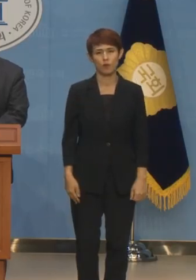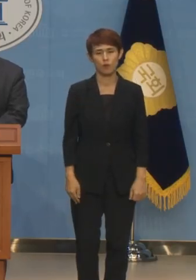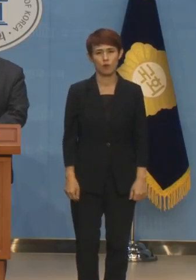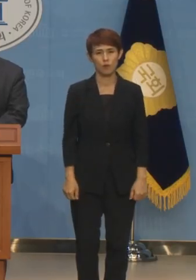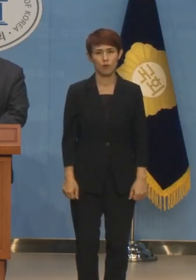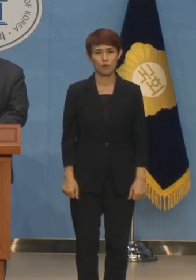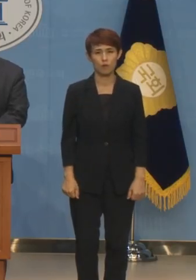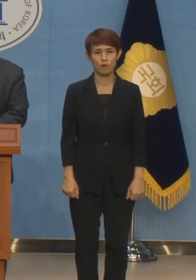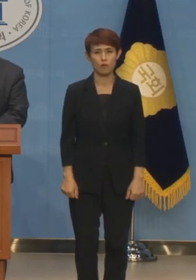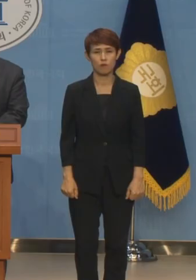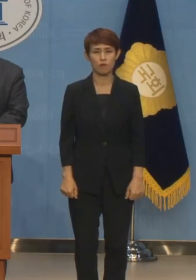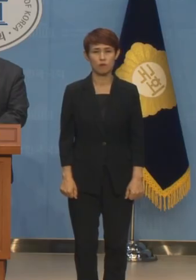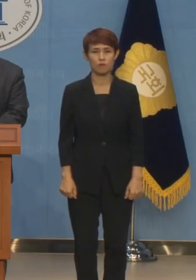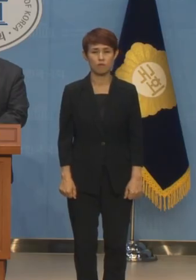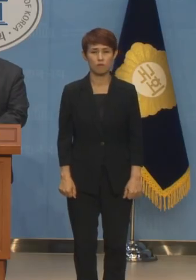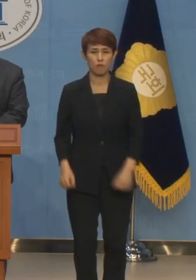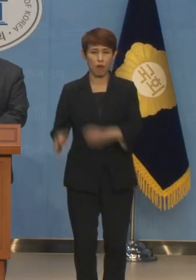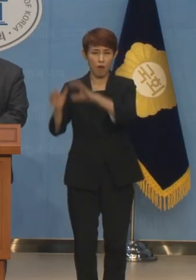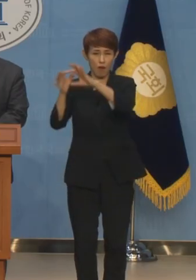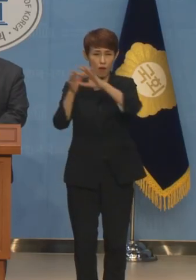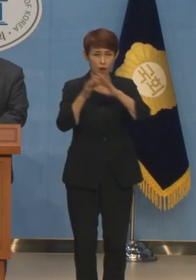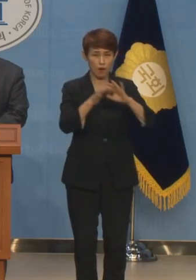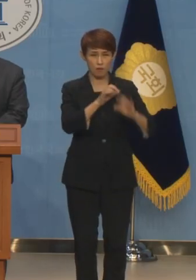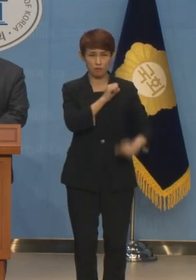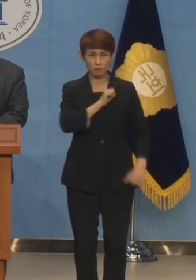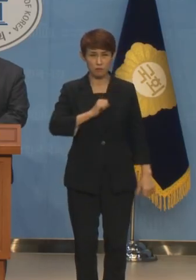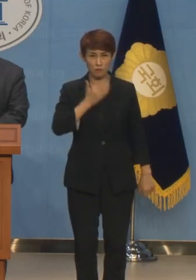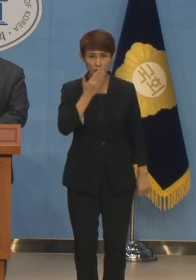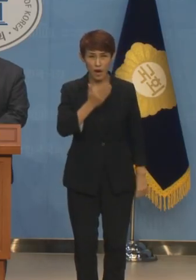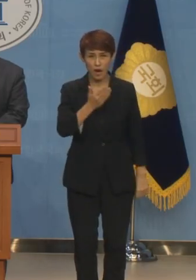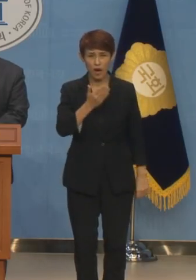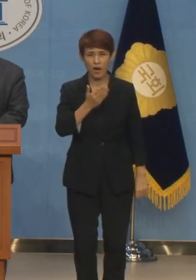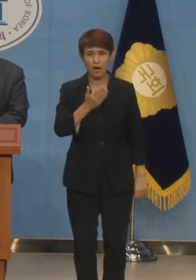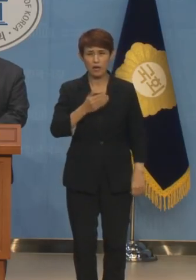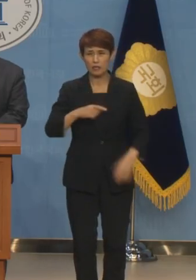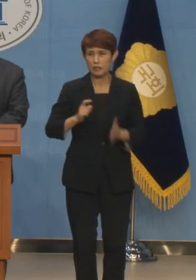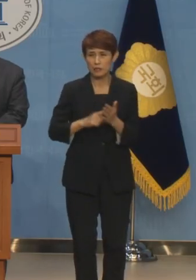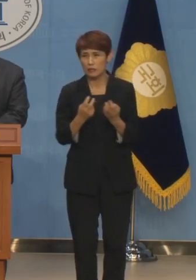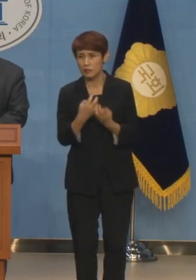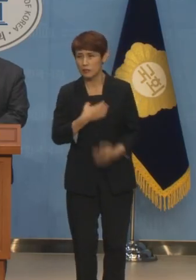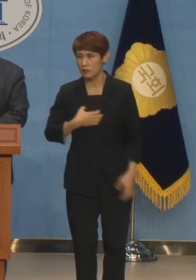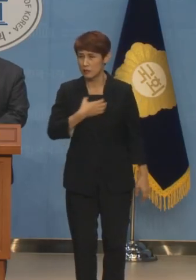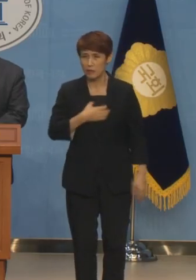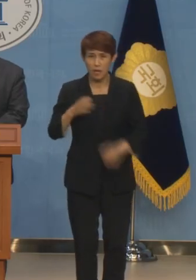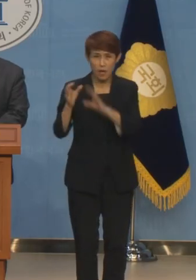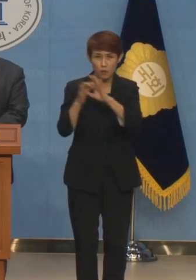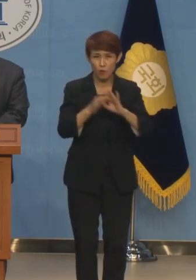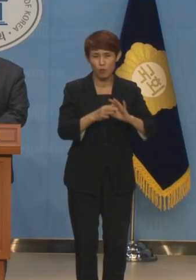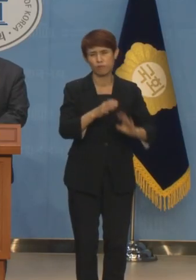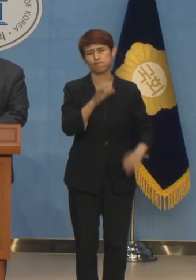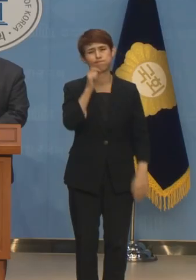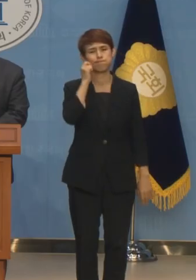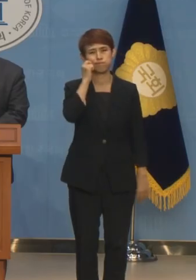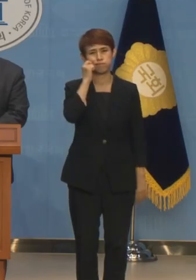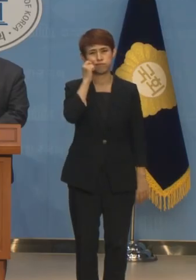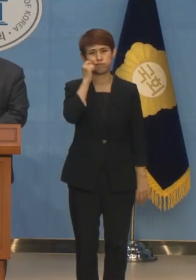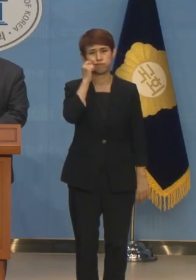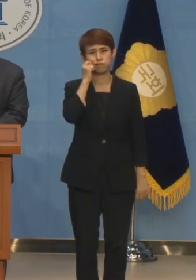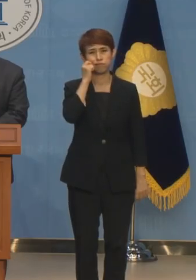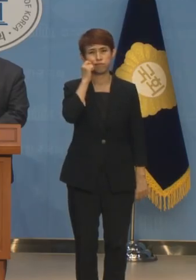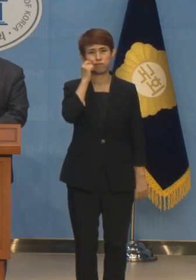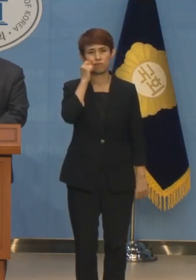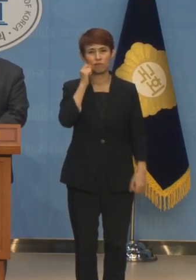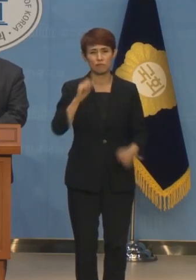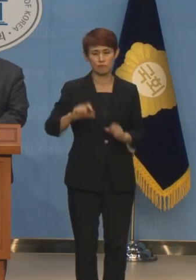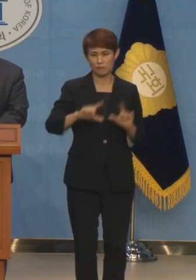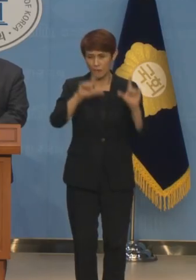언제까지고 평행선을 달릴 수는 없습니다. 언제까지고 비상 상황에 처해 있을 수는 없습니다. 언제까지고